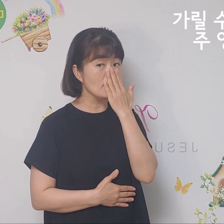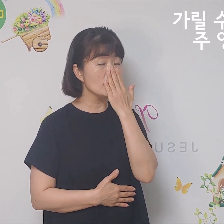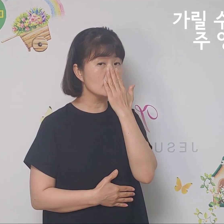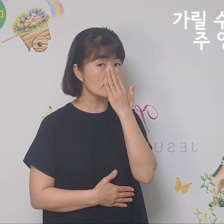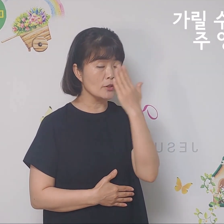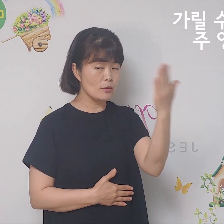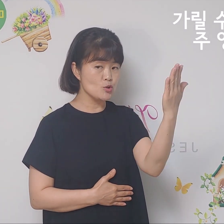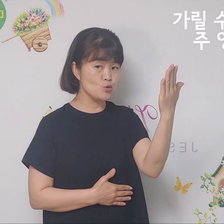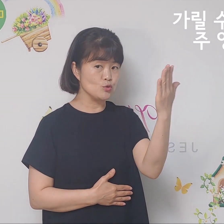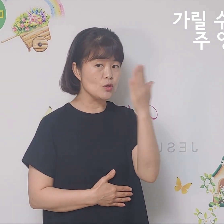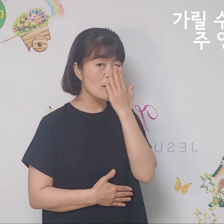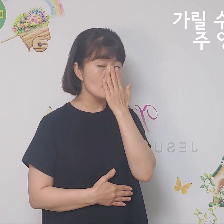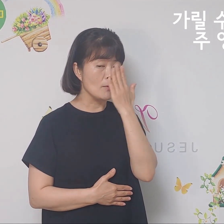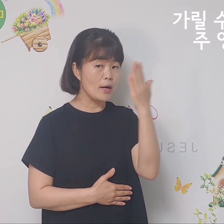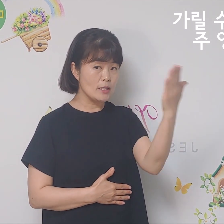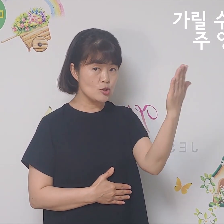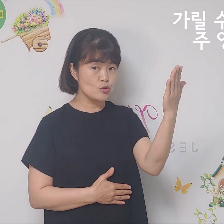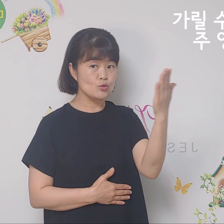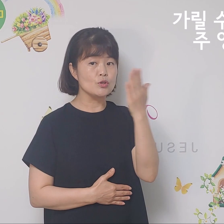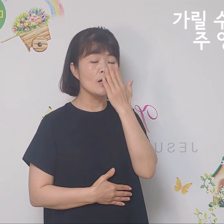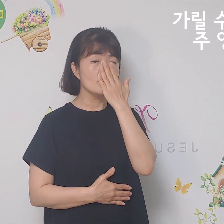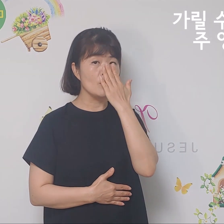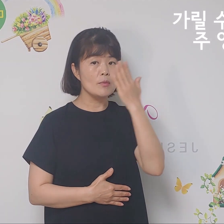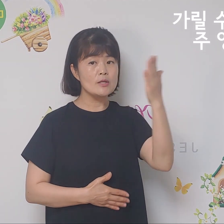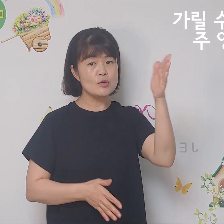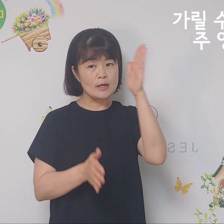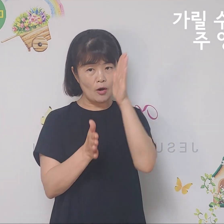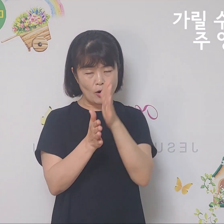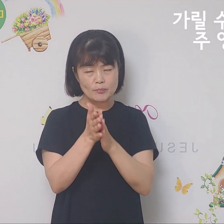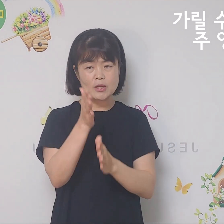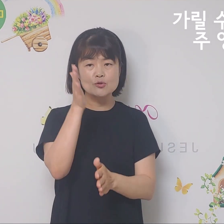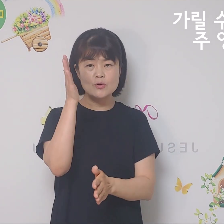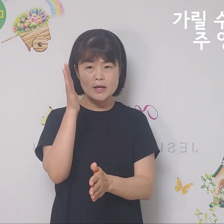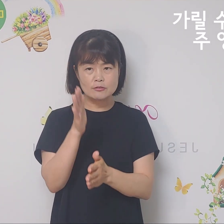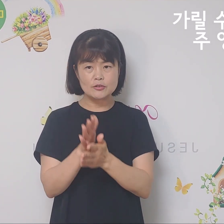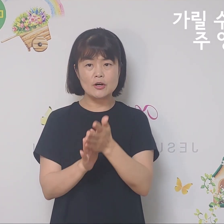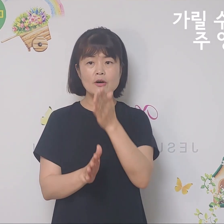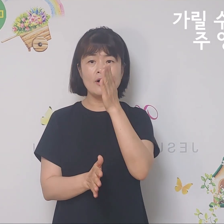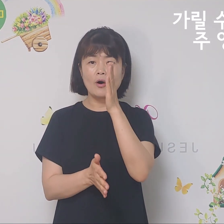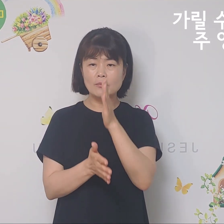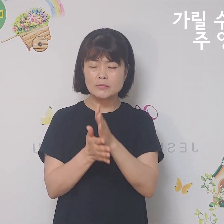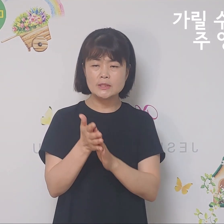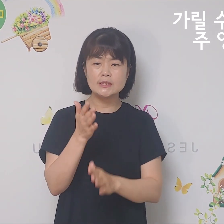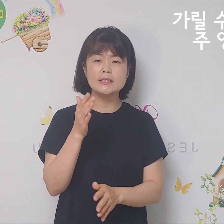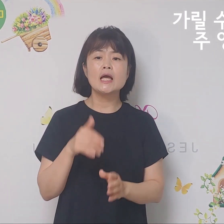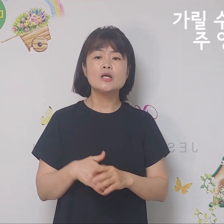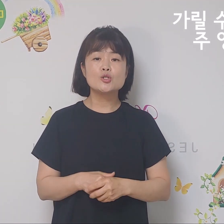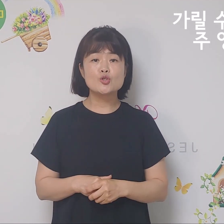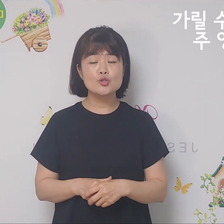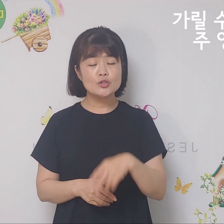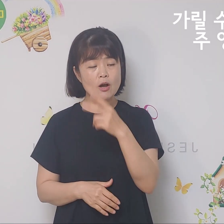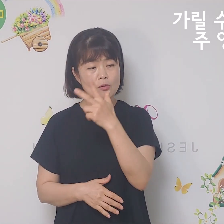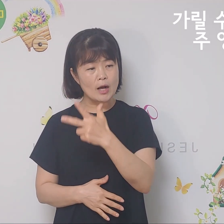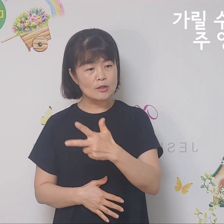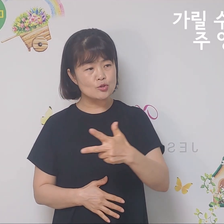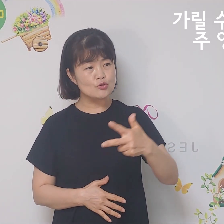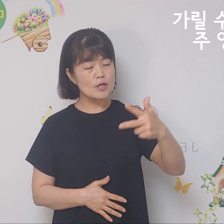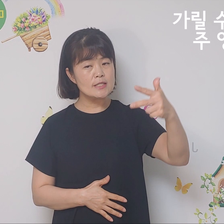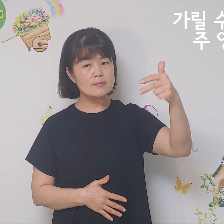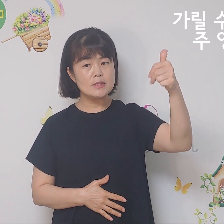내는 것처럼 수, 뭐뭐 할 수, 아까 없다 수화했고요. 없는 주 영광, 주